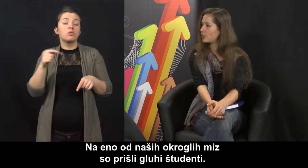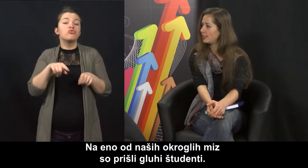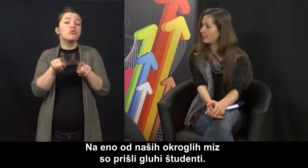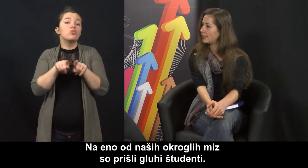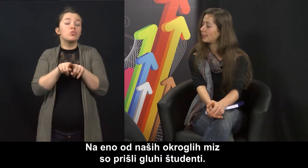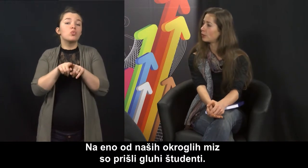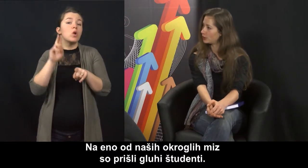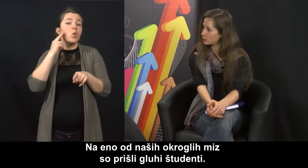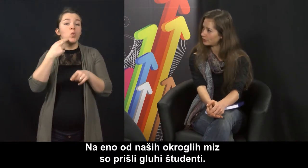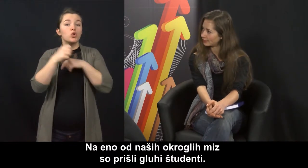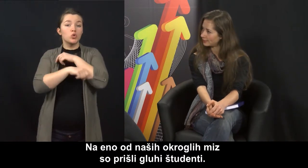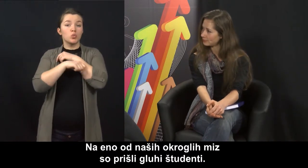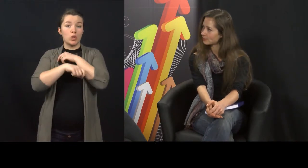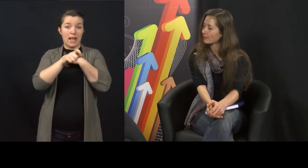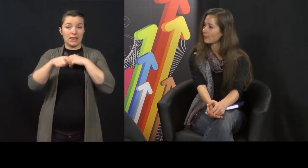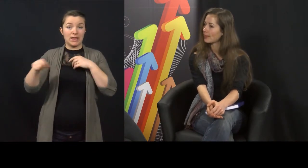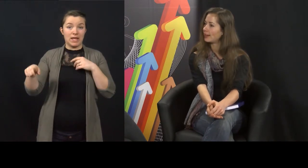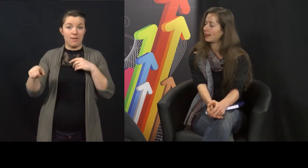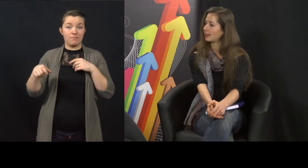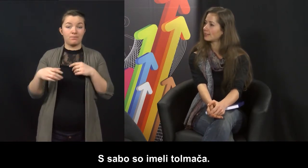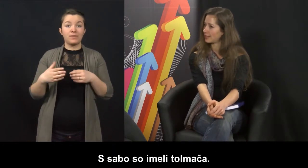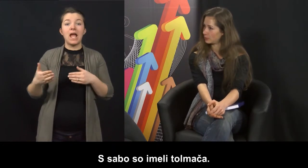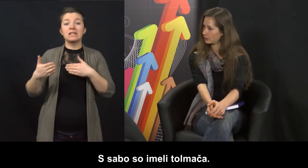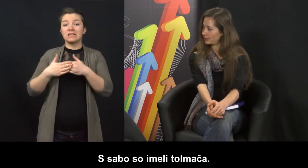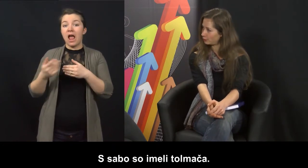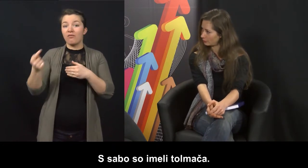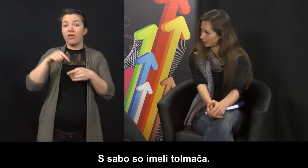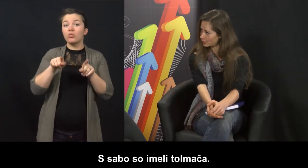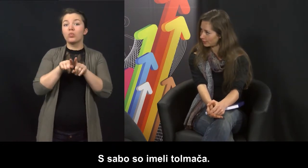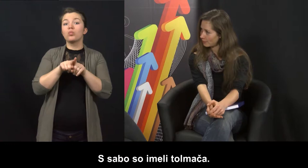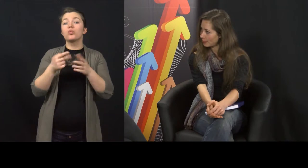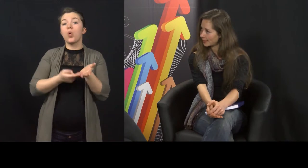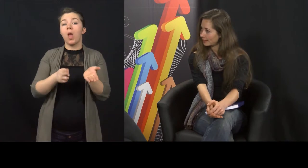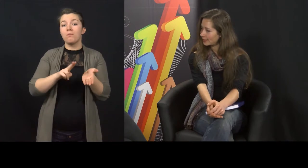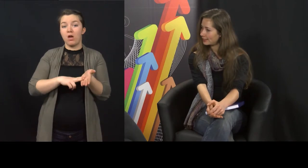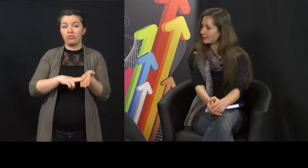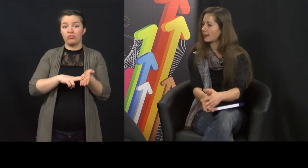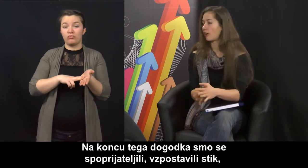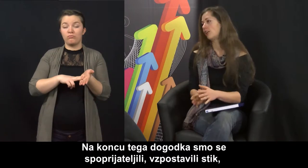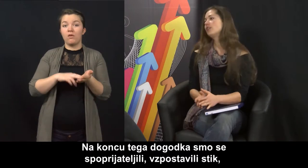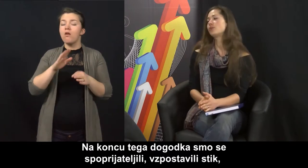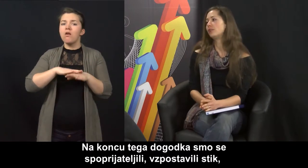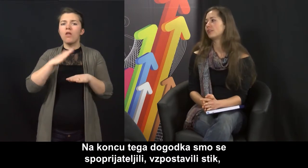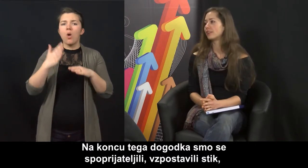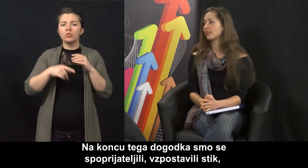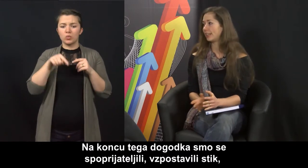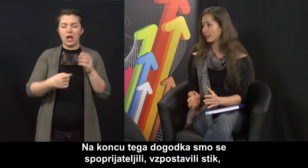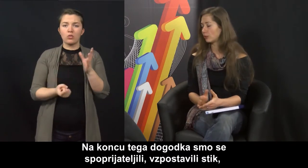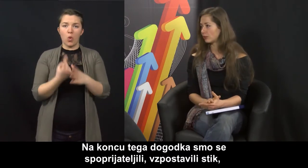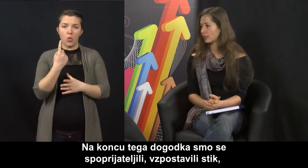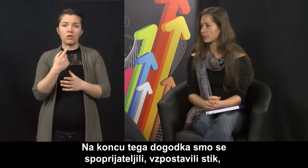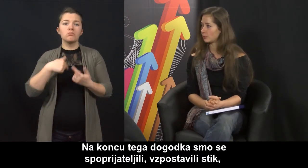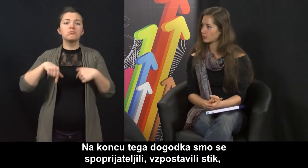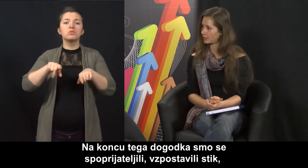so prišli gluhi študenti. Sabo so imeli tolmača in na koncu